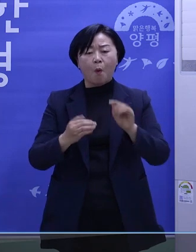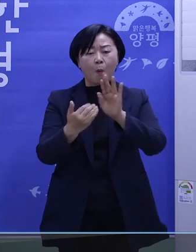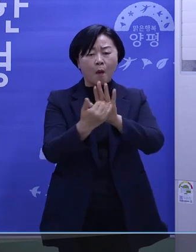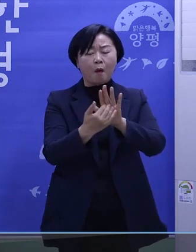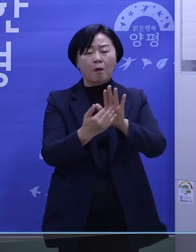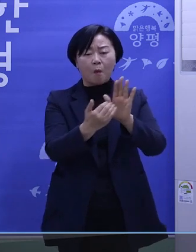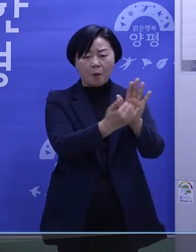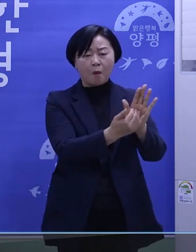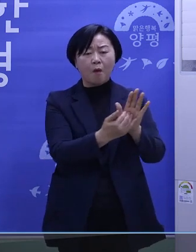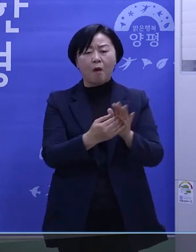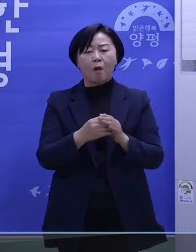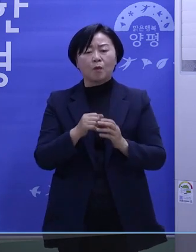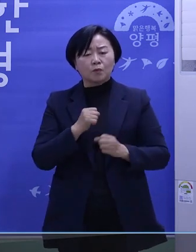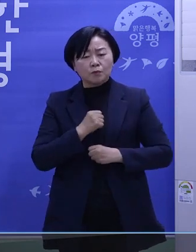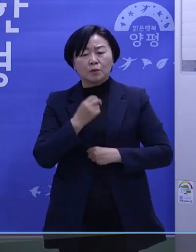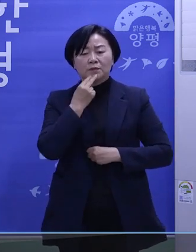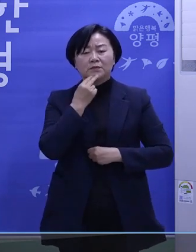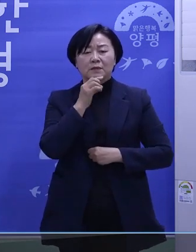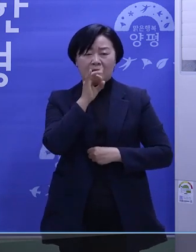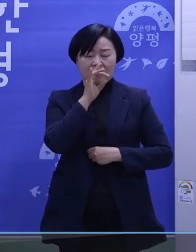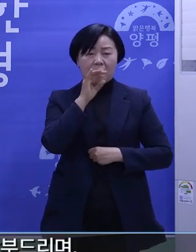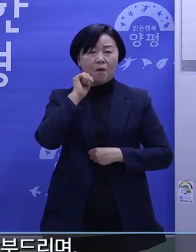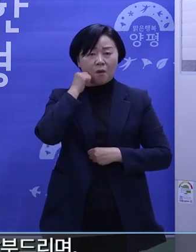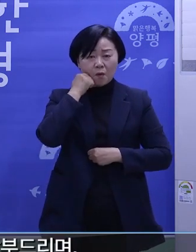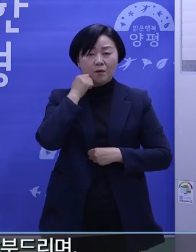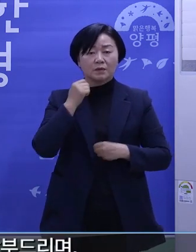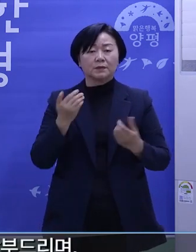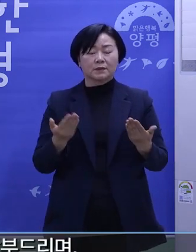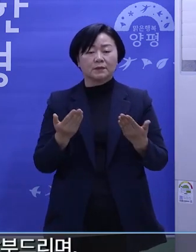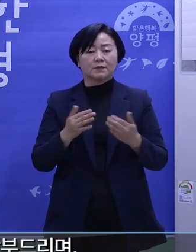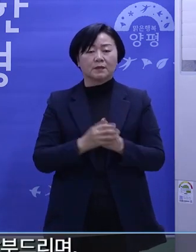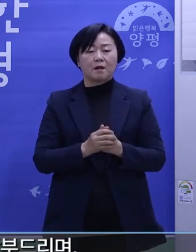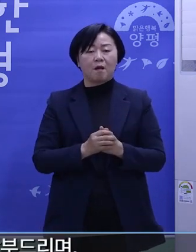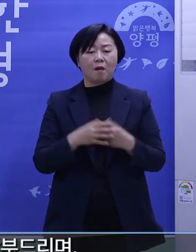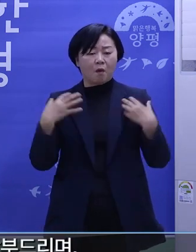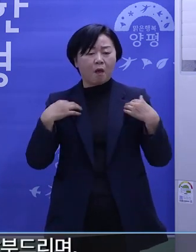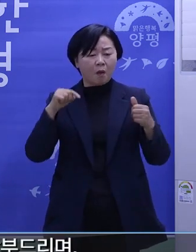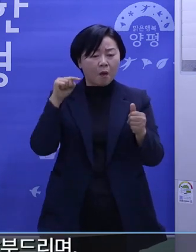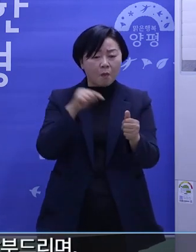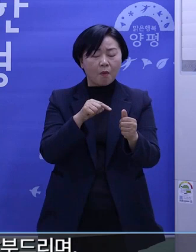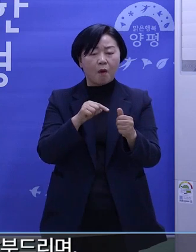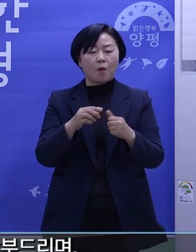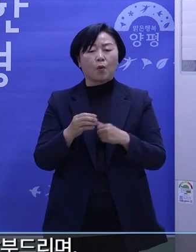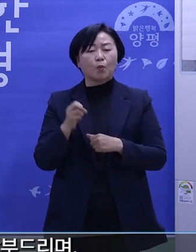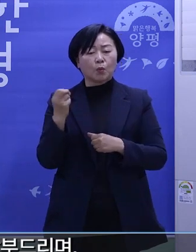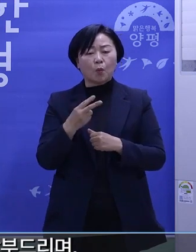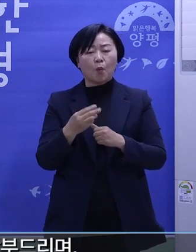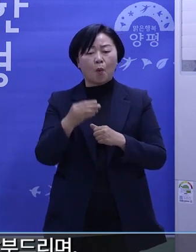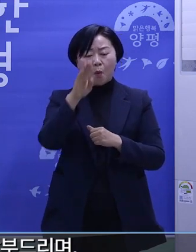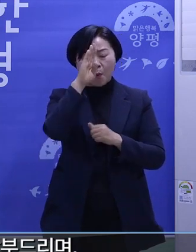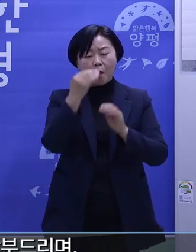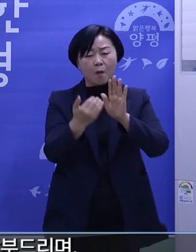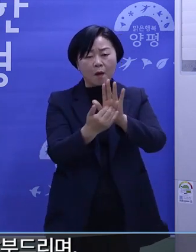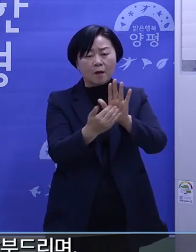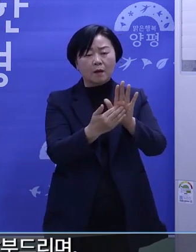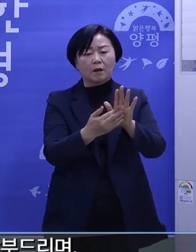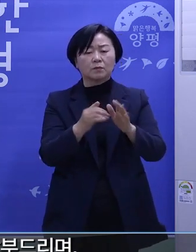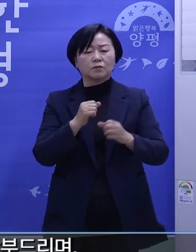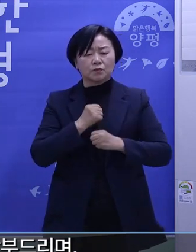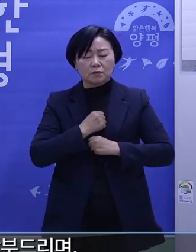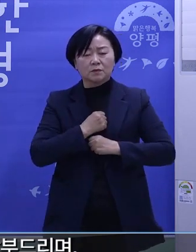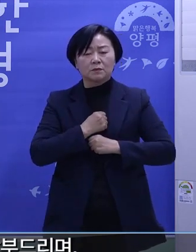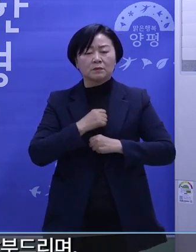없이는 이겨내기 힘든 것입니다. 발령된 행정명령과 방역수칙을 철저하게